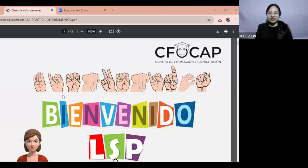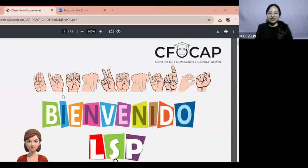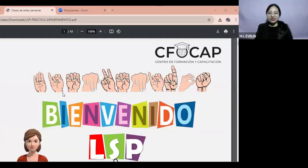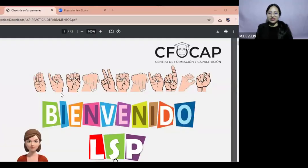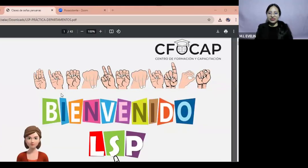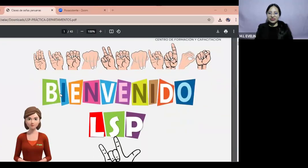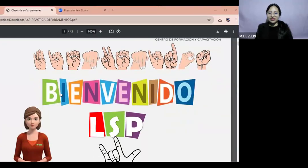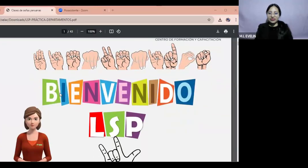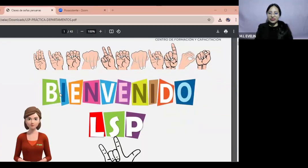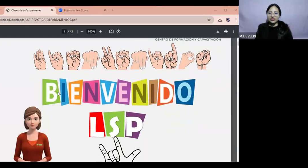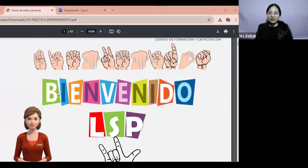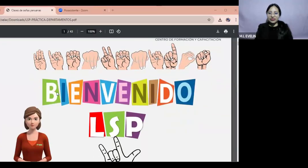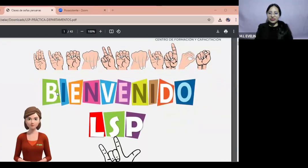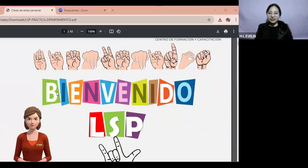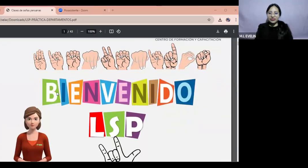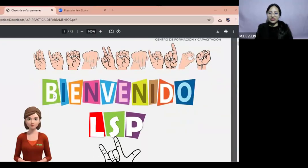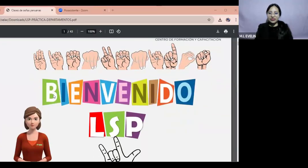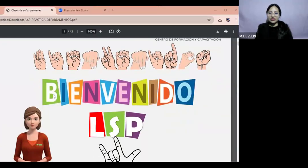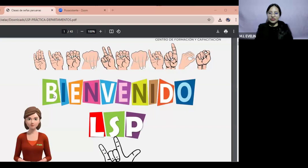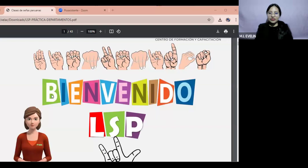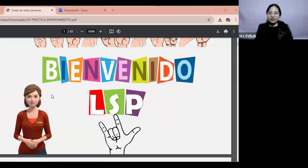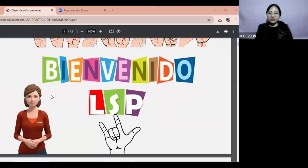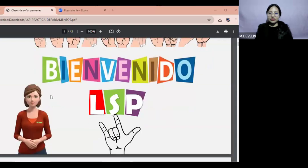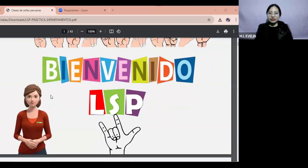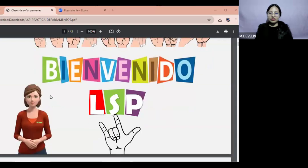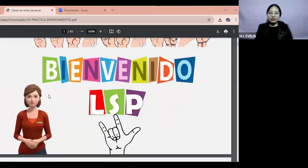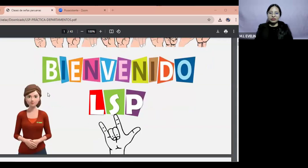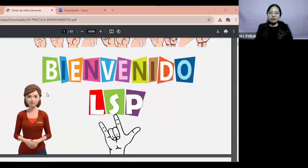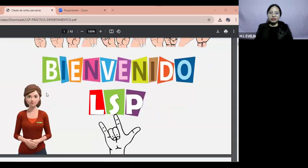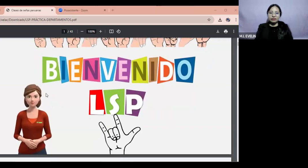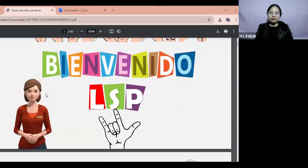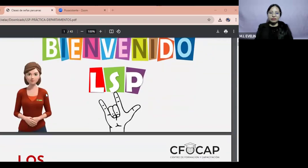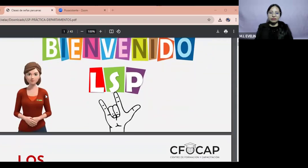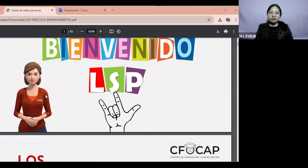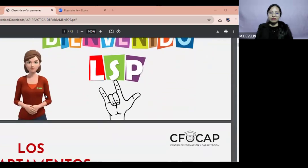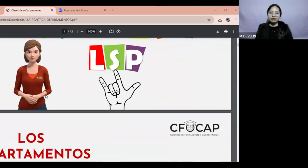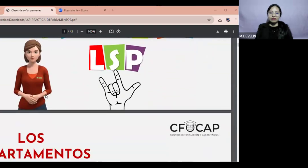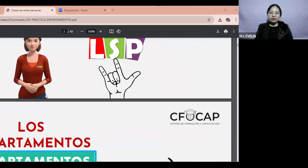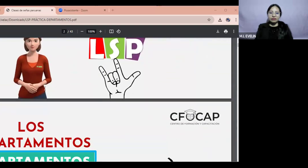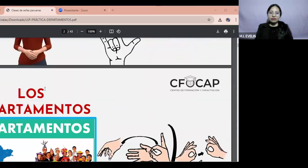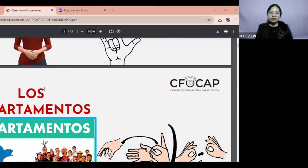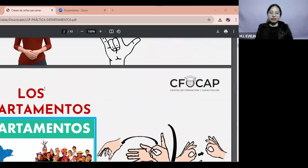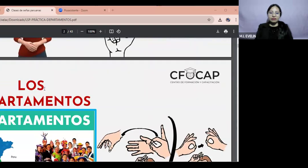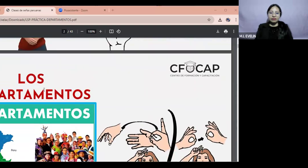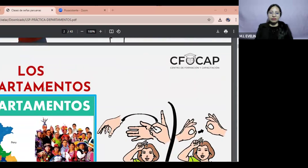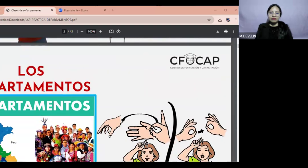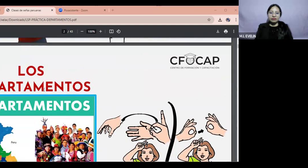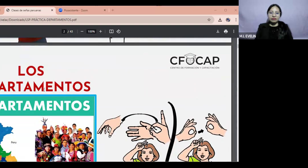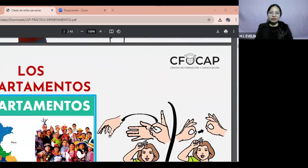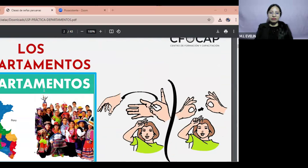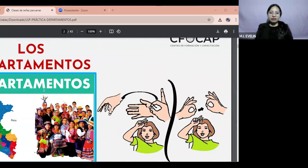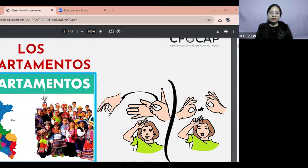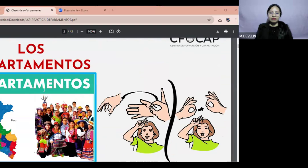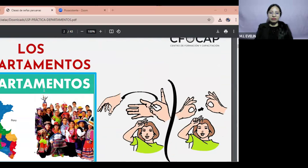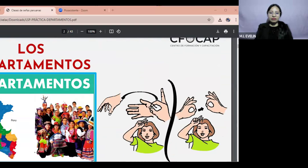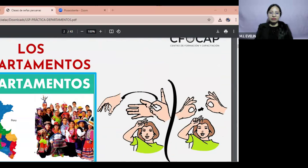dije es nuestra última clase Así que Bienvenidos a lsp Vamos a aprender